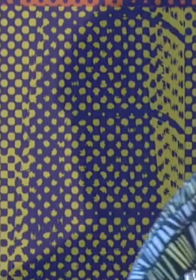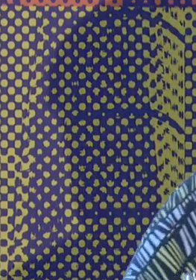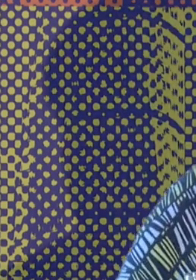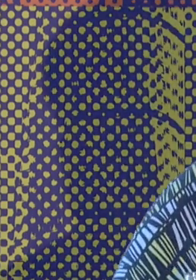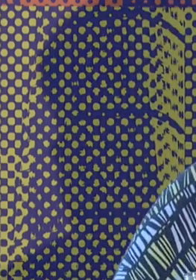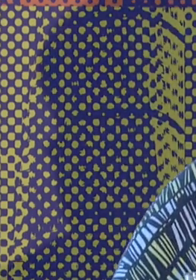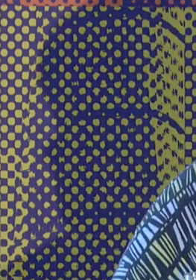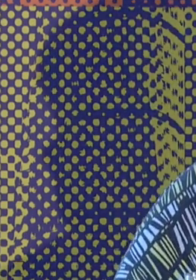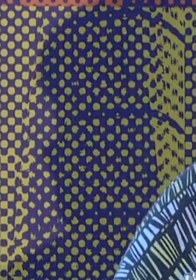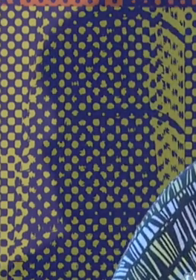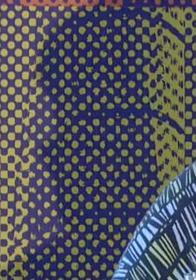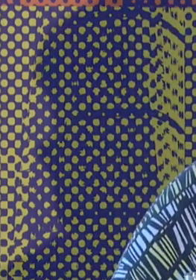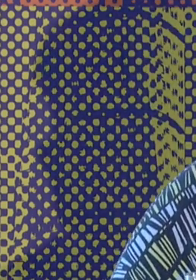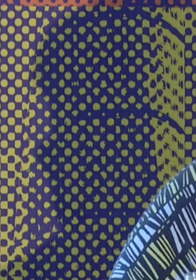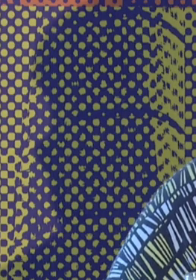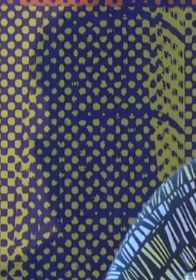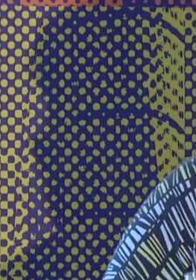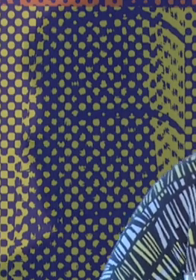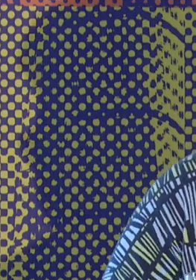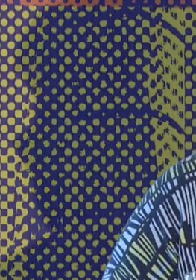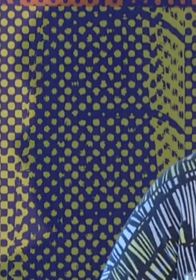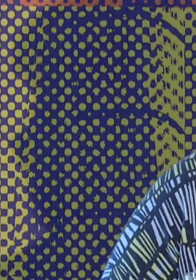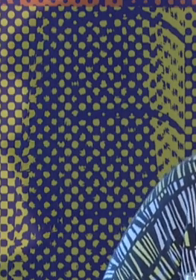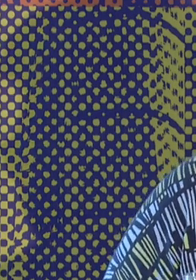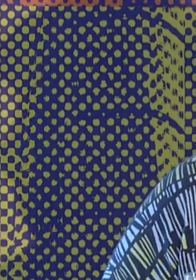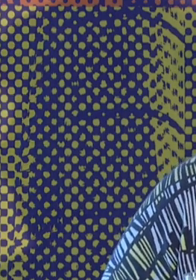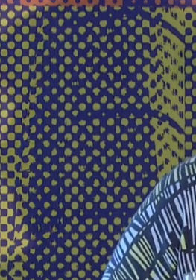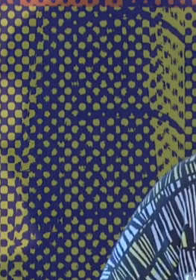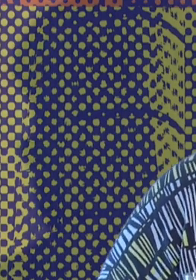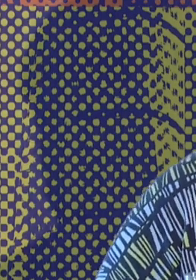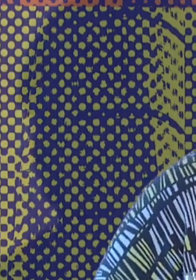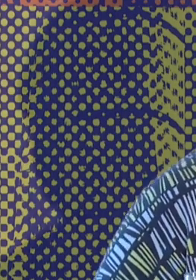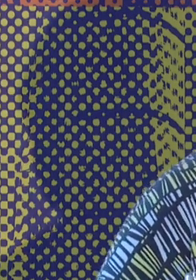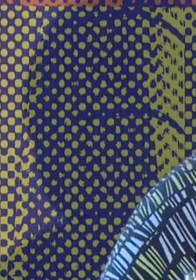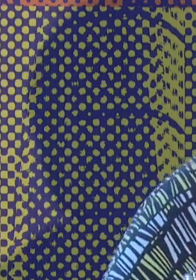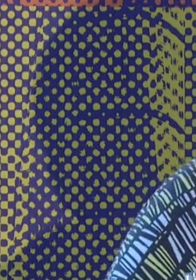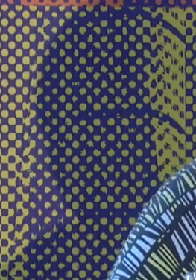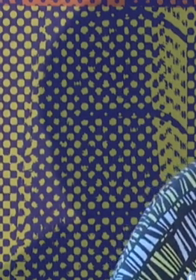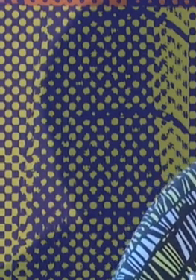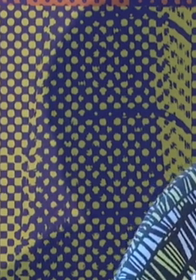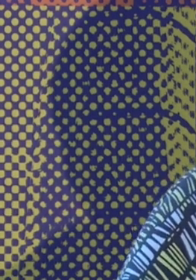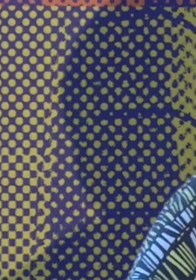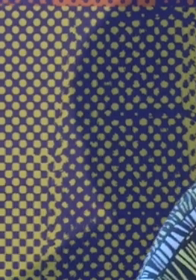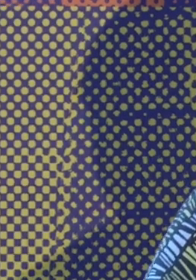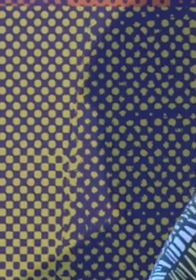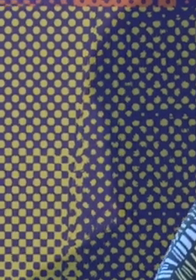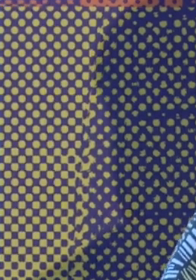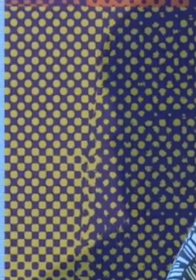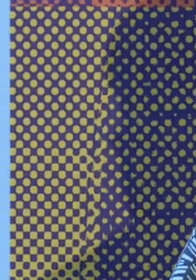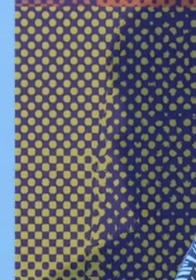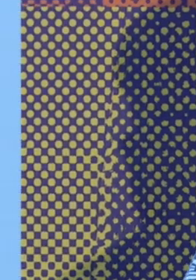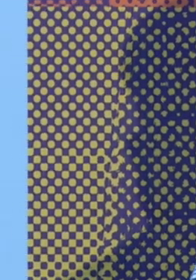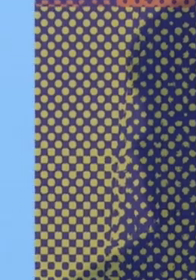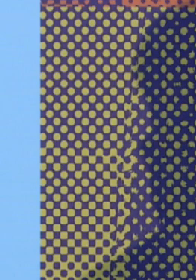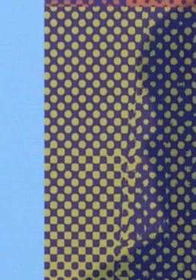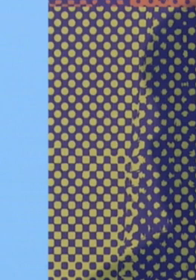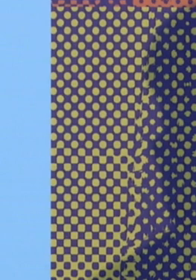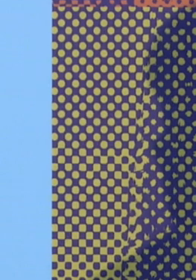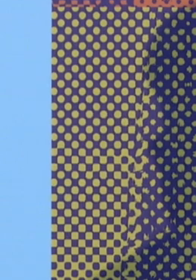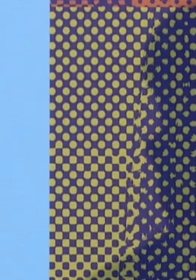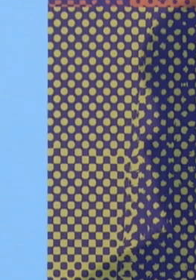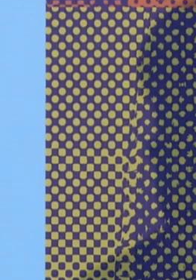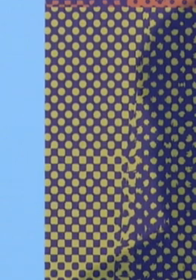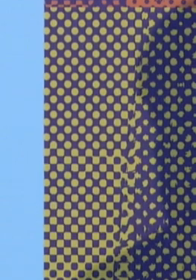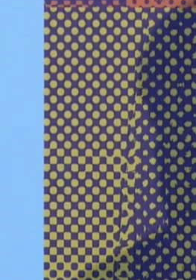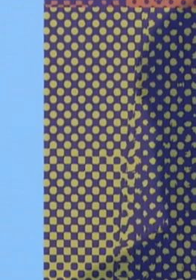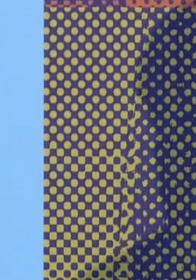har fått hjälpa oss också med att förbättra snöröjning och framkomlighet på vintern. Därför att det är ganska